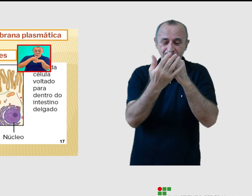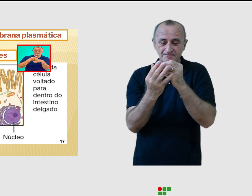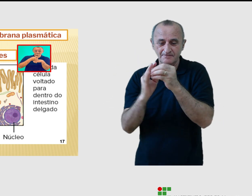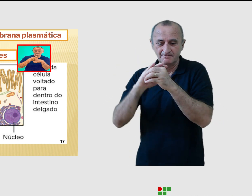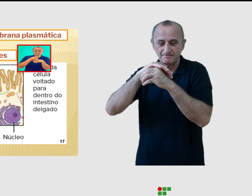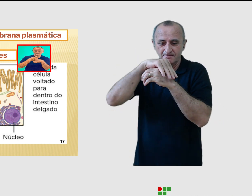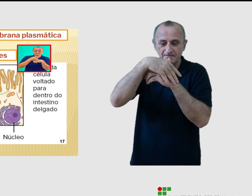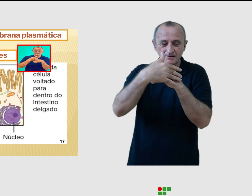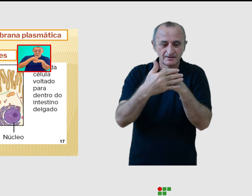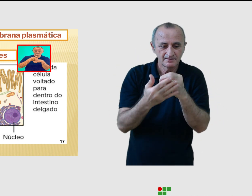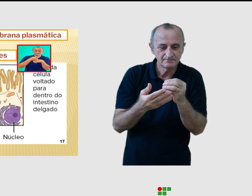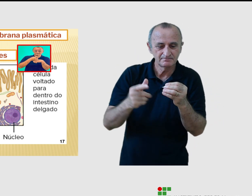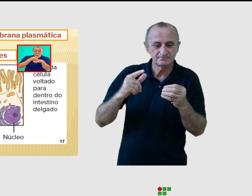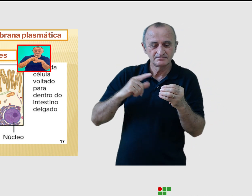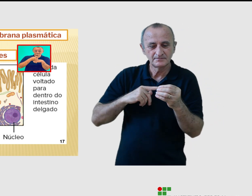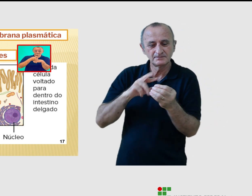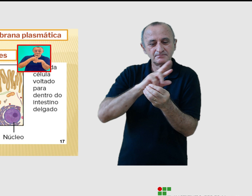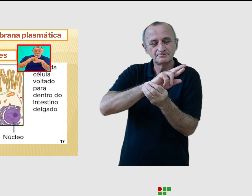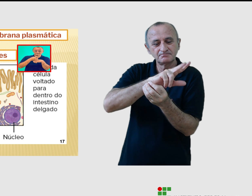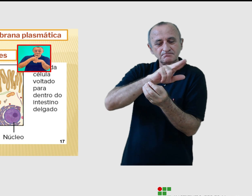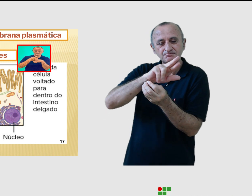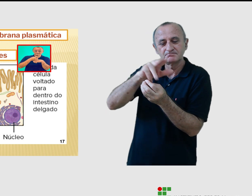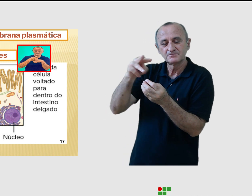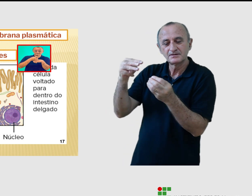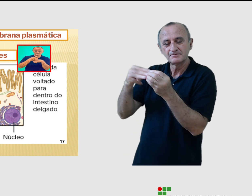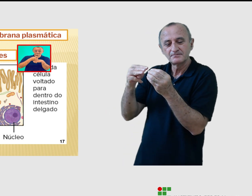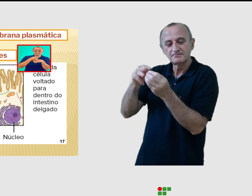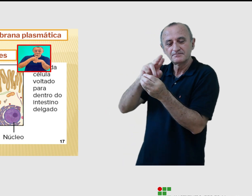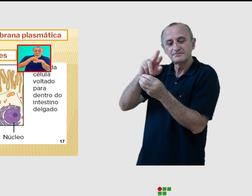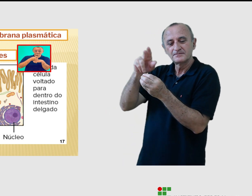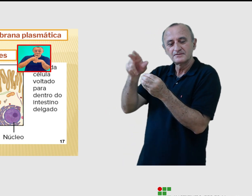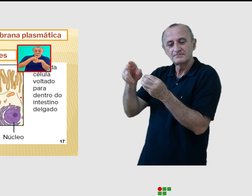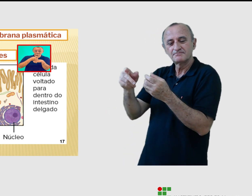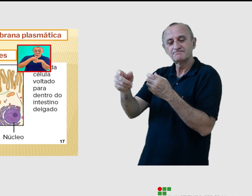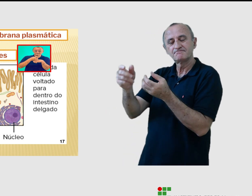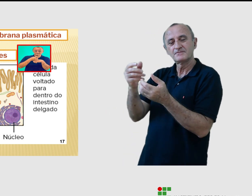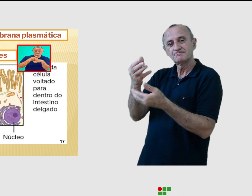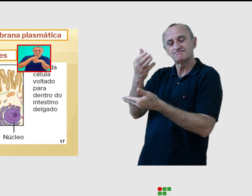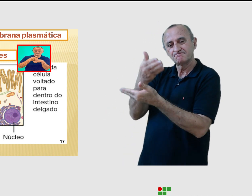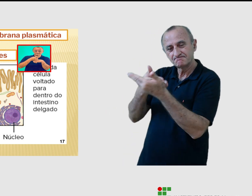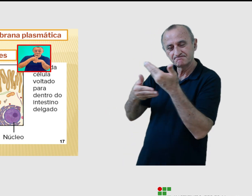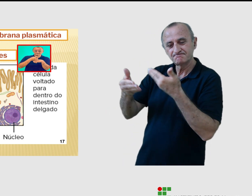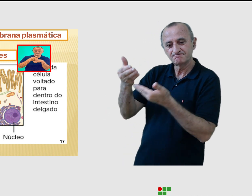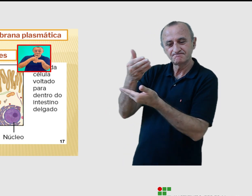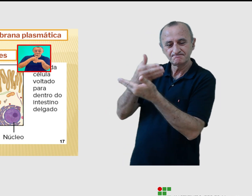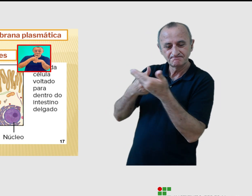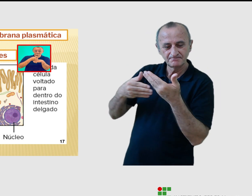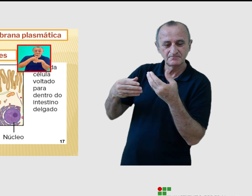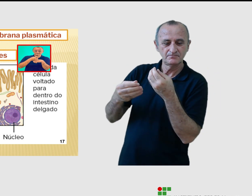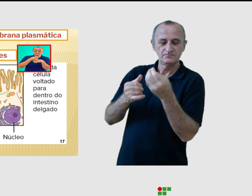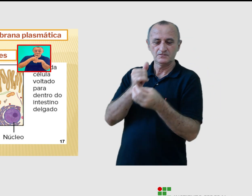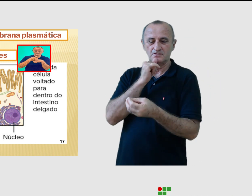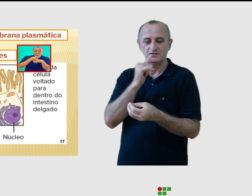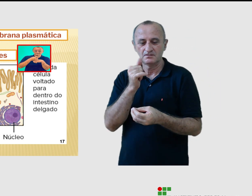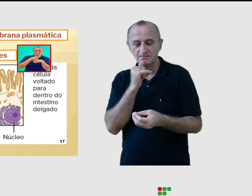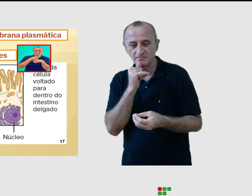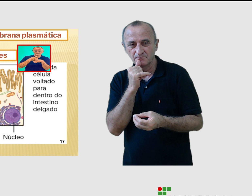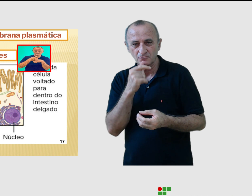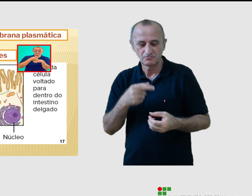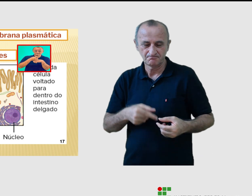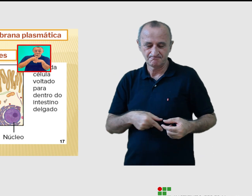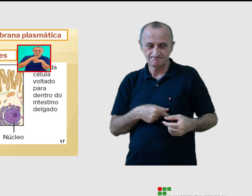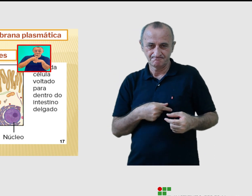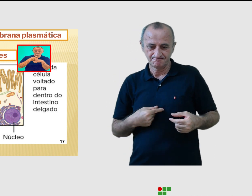Então, vimos que todas as células possuem membrana plasmática, mas temos diferentes tipos de